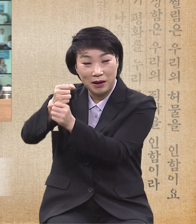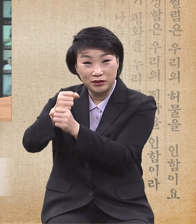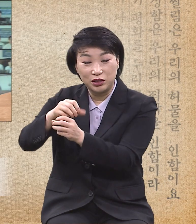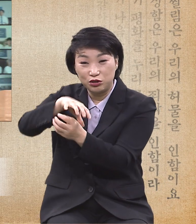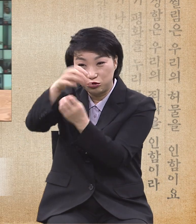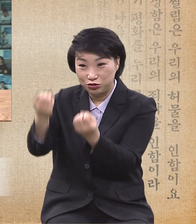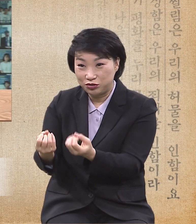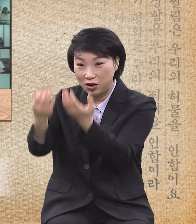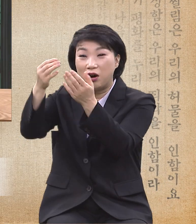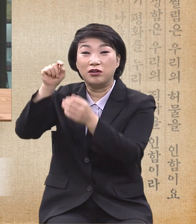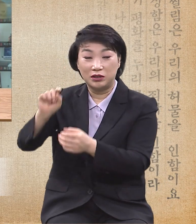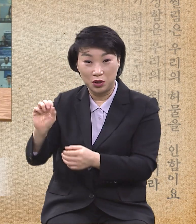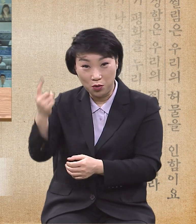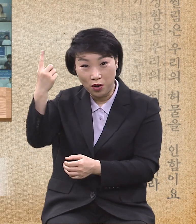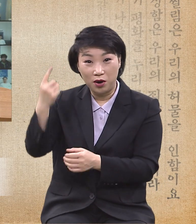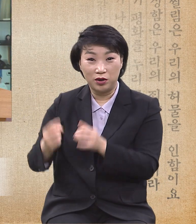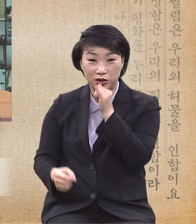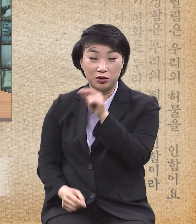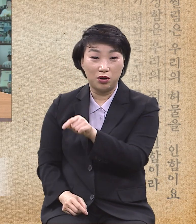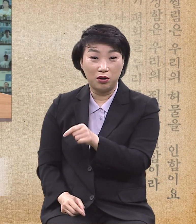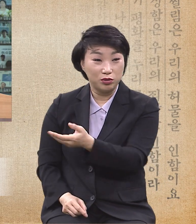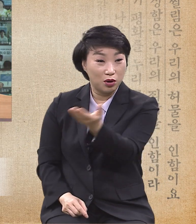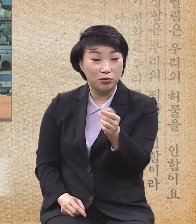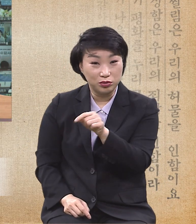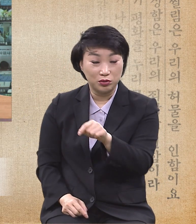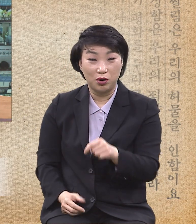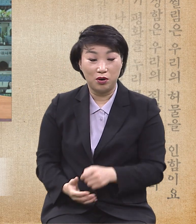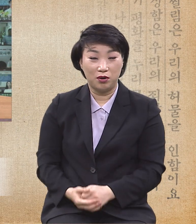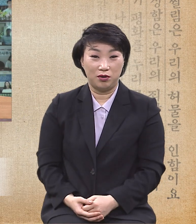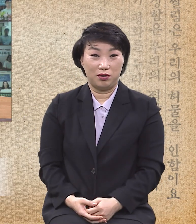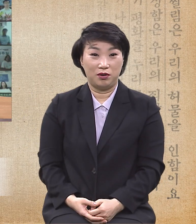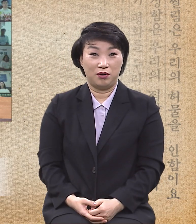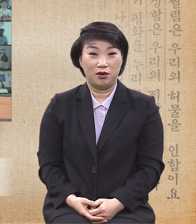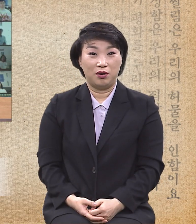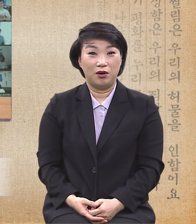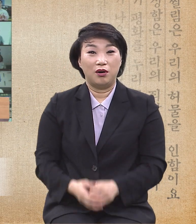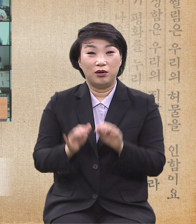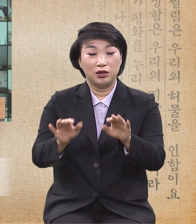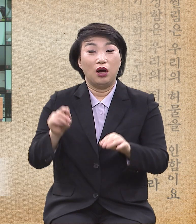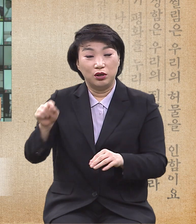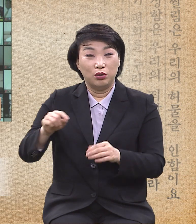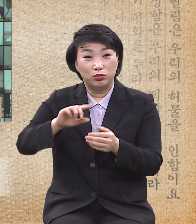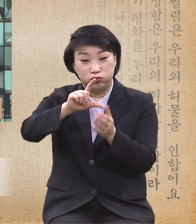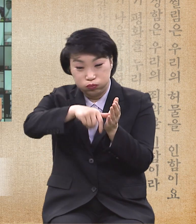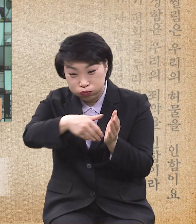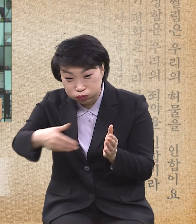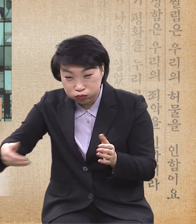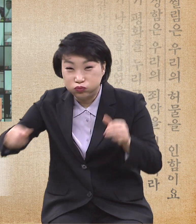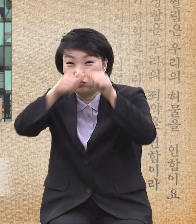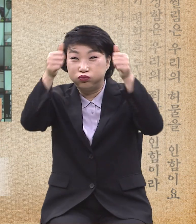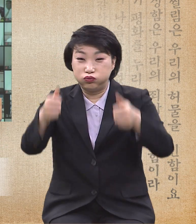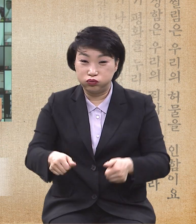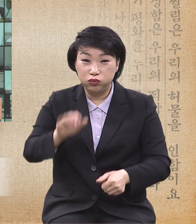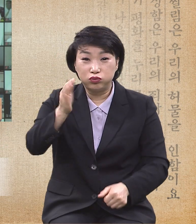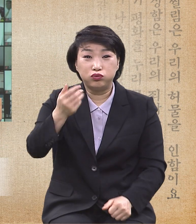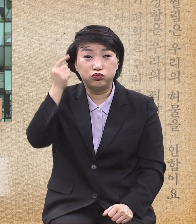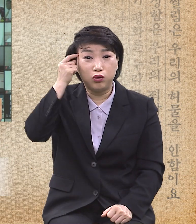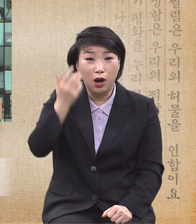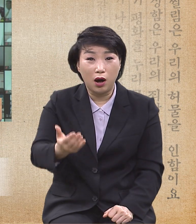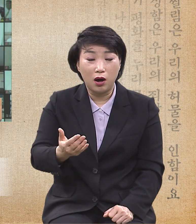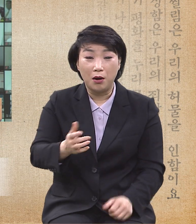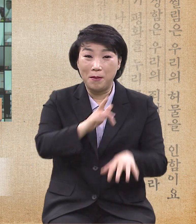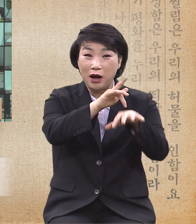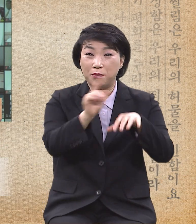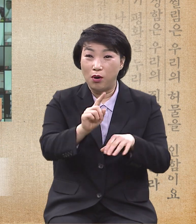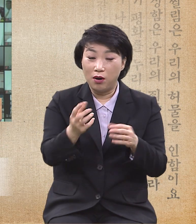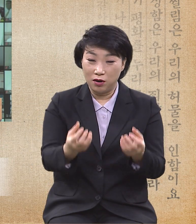추석 명절입니다. 그것도 다 명절이 돼버렸습니다. 어쩌다 우상숭배가 돼버렸습니다. 마귀는 무슨